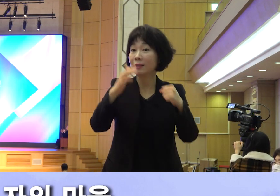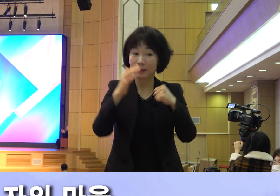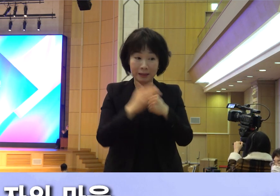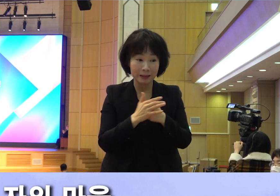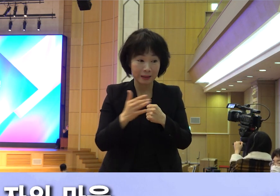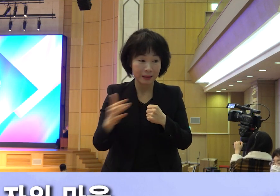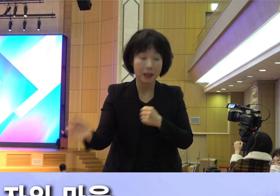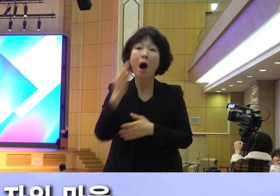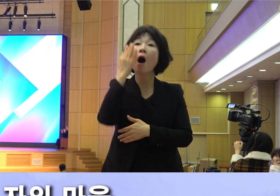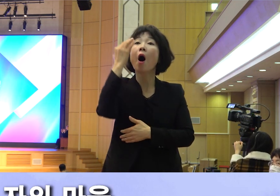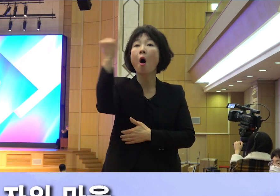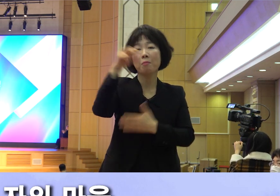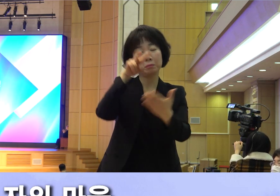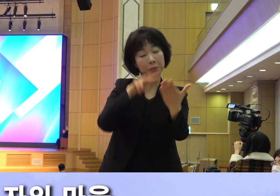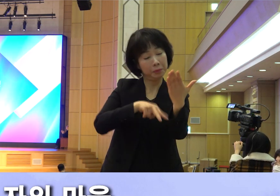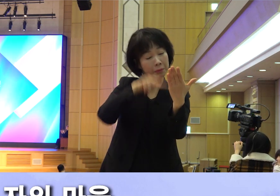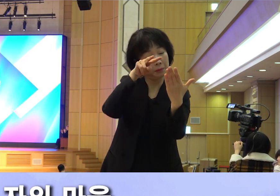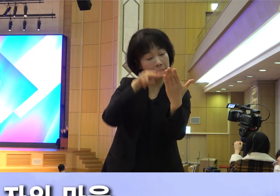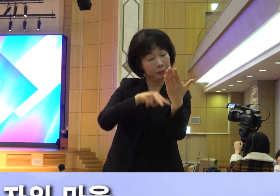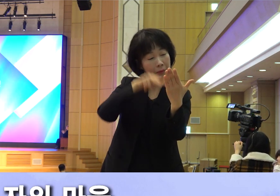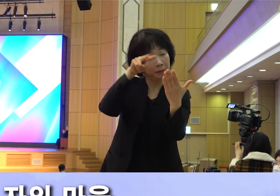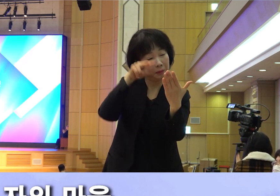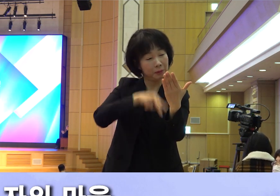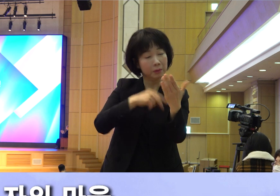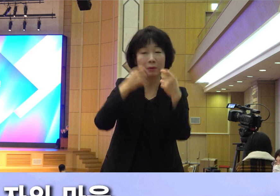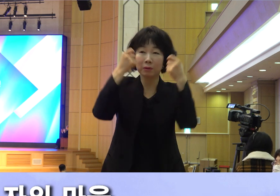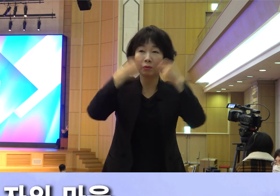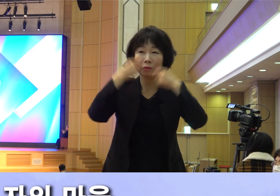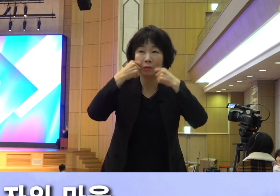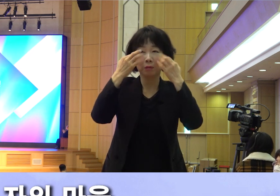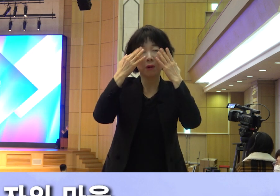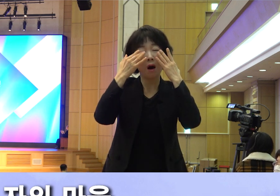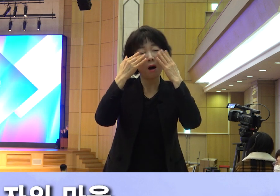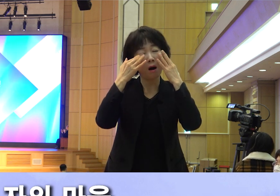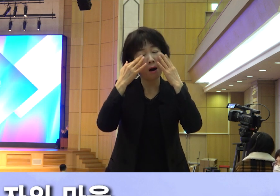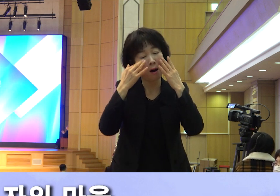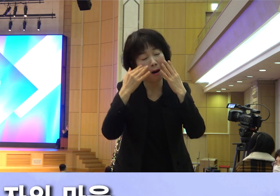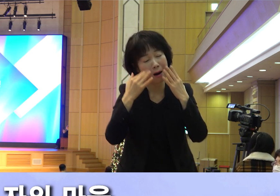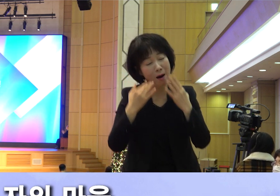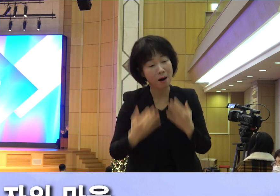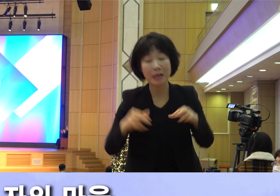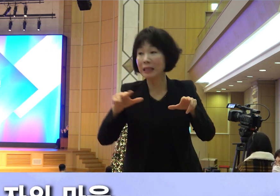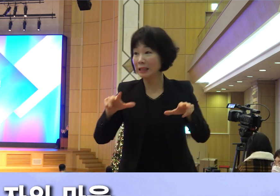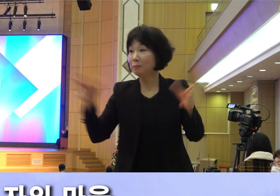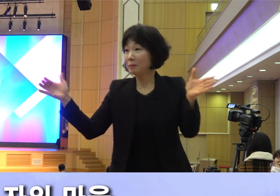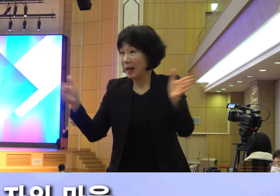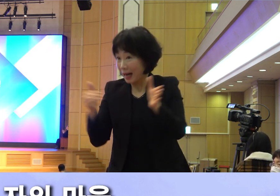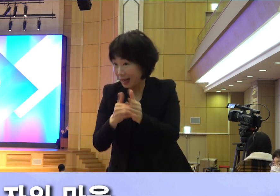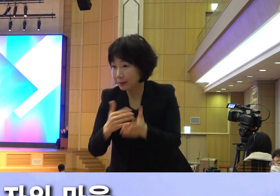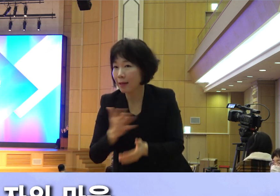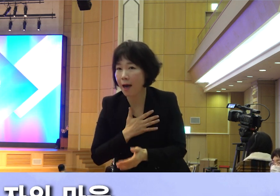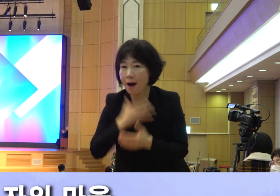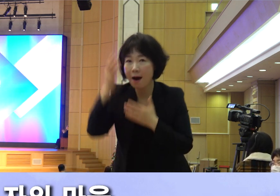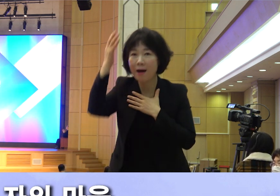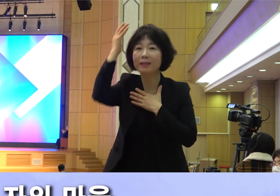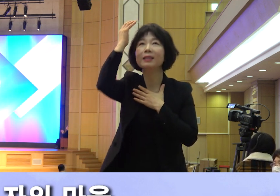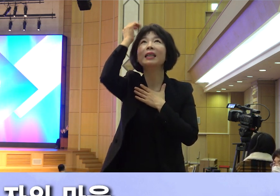돌아가시니 어머님이 읽으며 눈물 많이 흘린 것 지금까지 내가